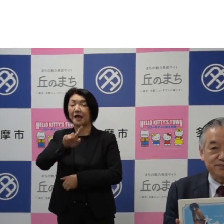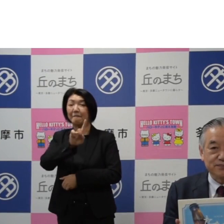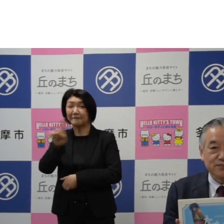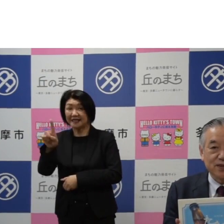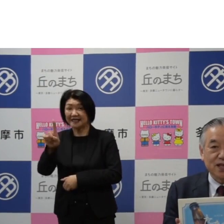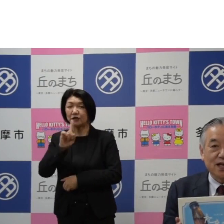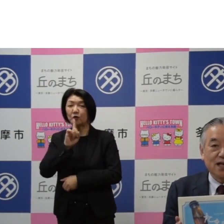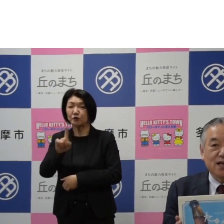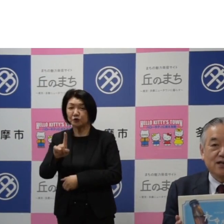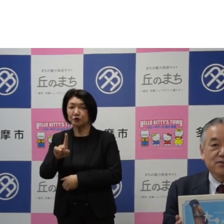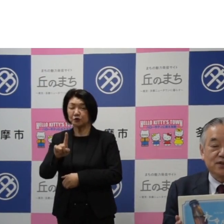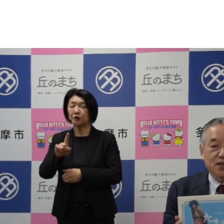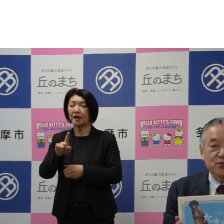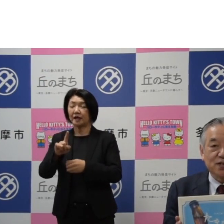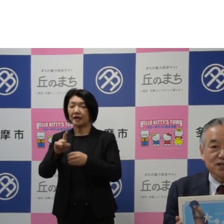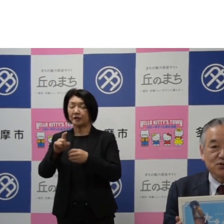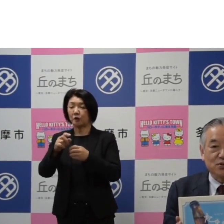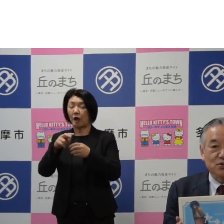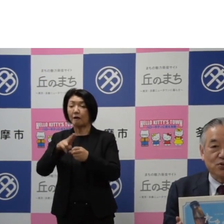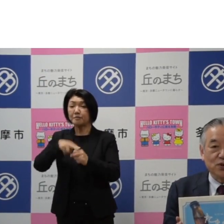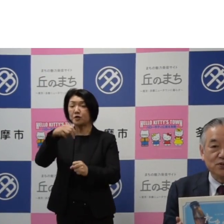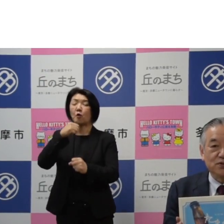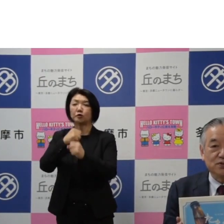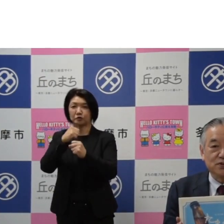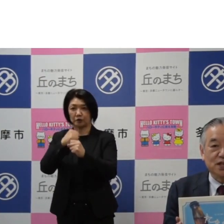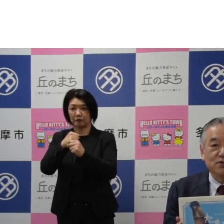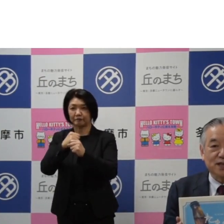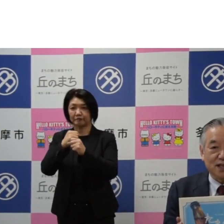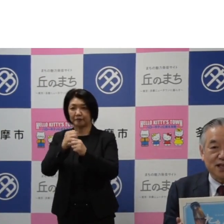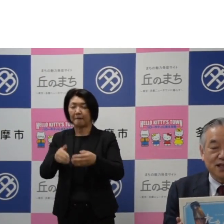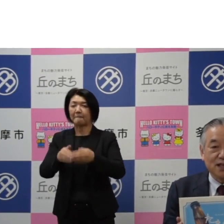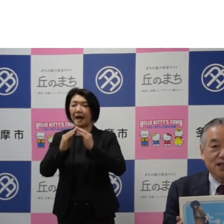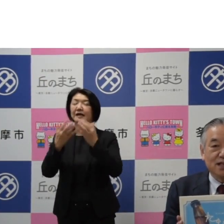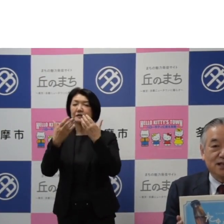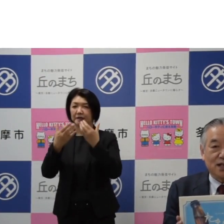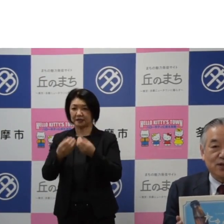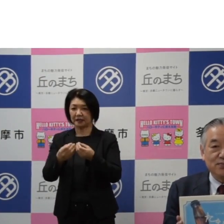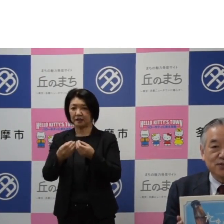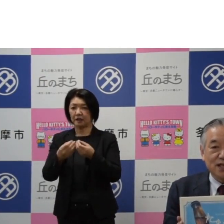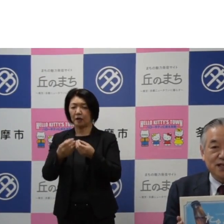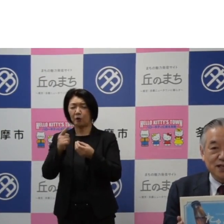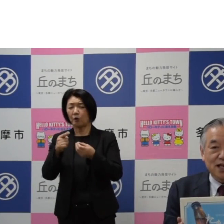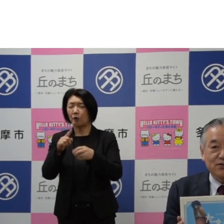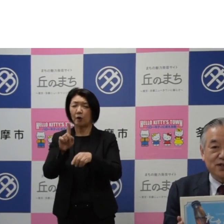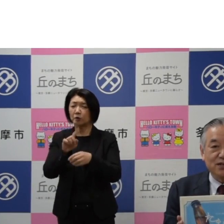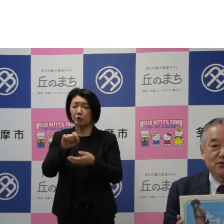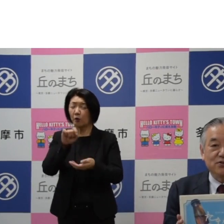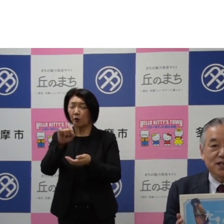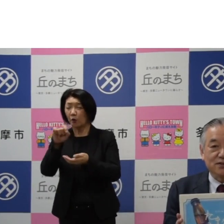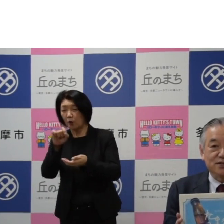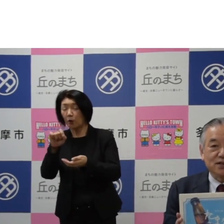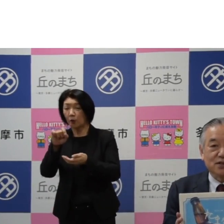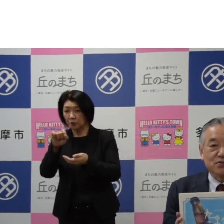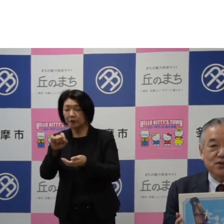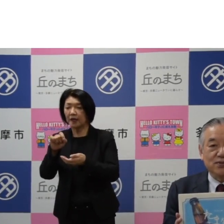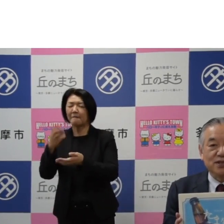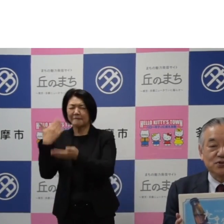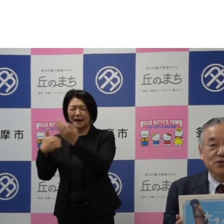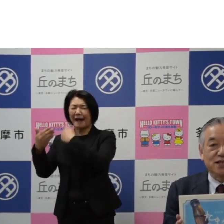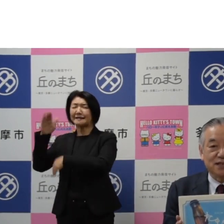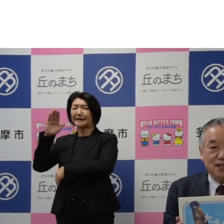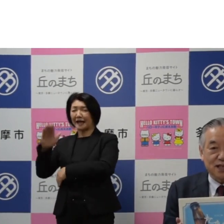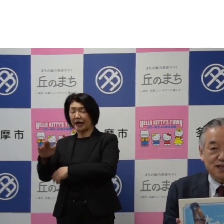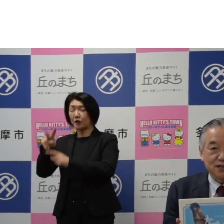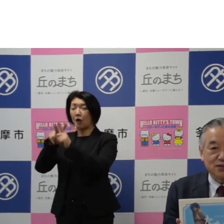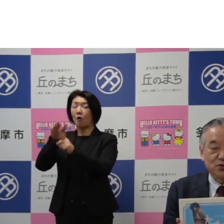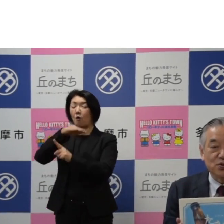ました。若者たちの思いを受け止めた、多摩村以来の伝統がある小山商